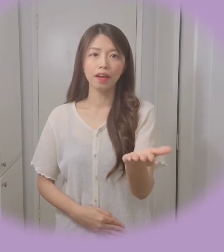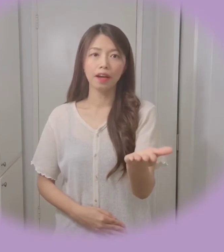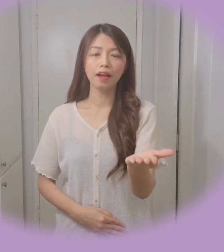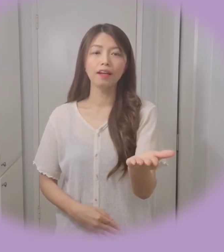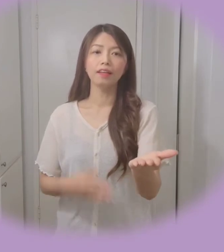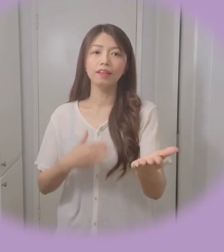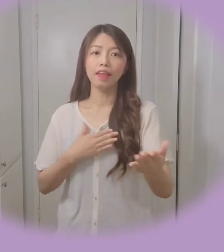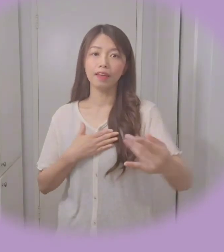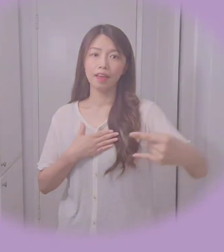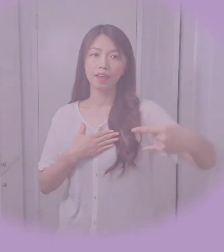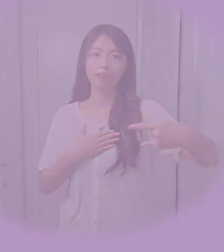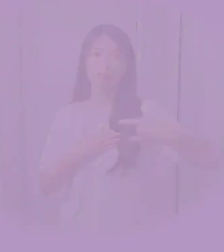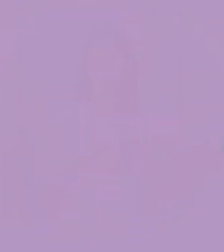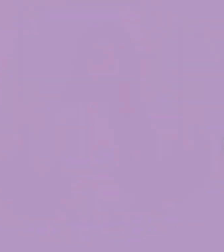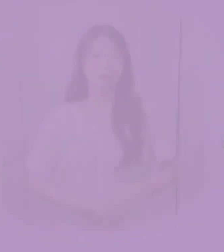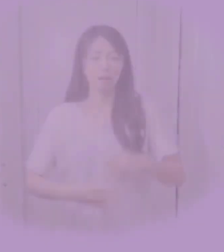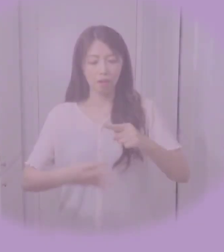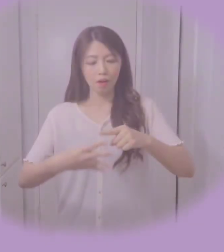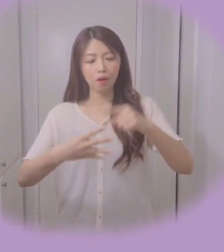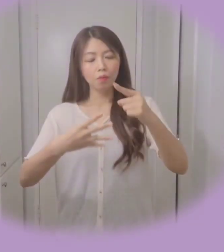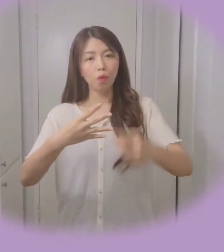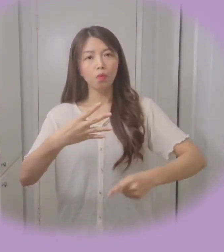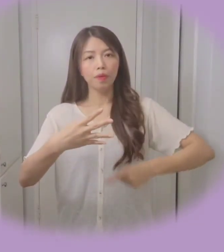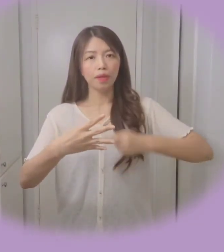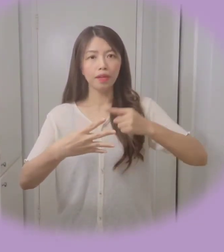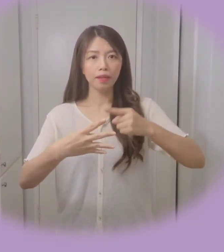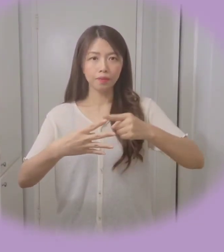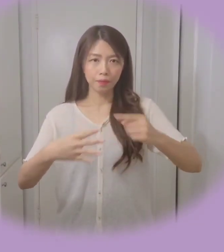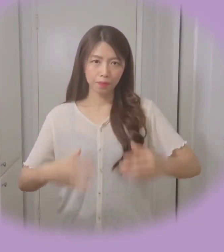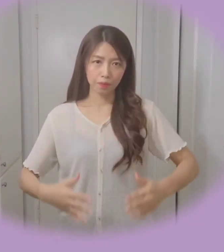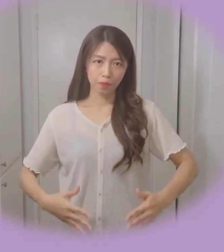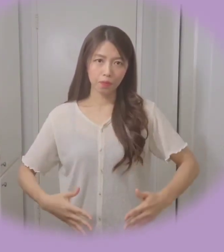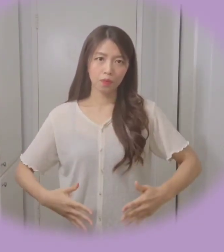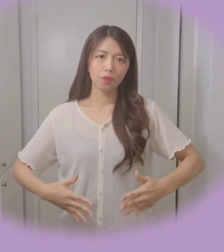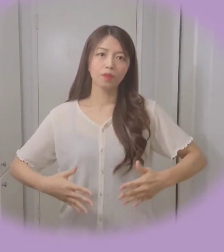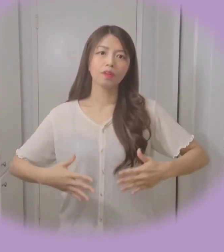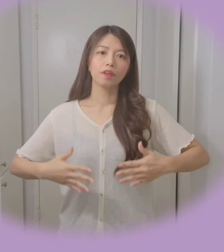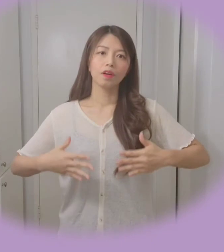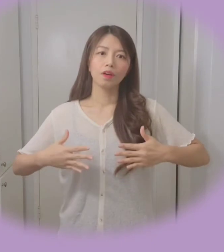말씀드렸죠. 그대가 내게 봄이